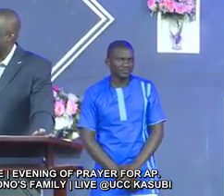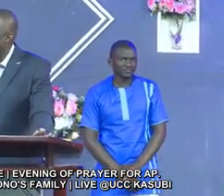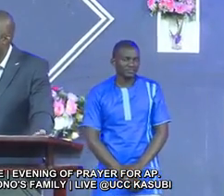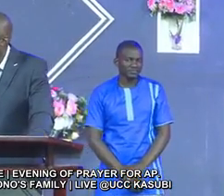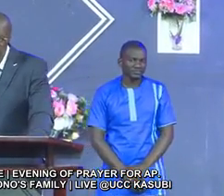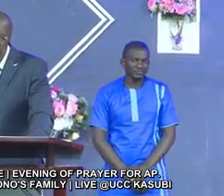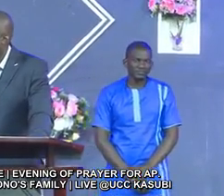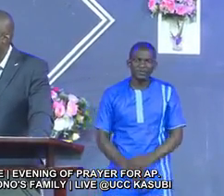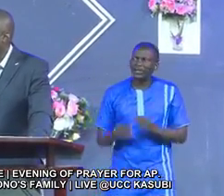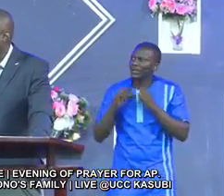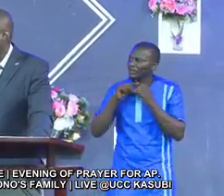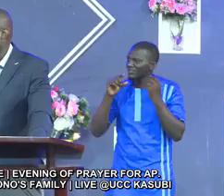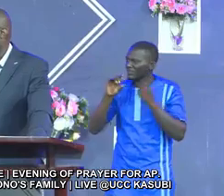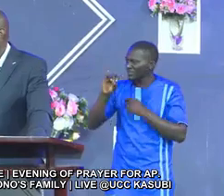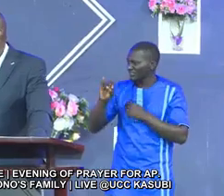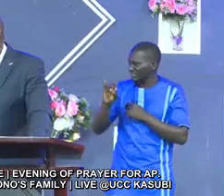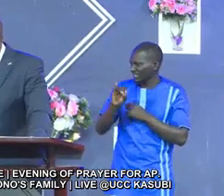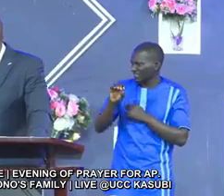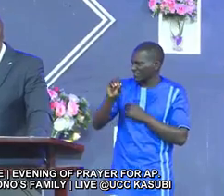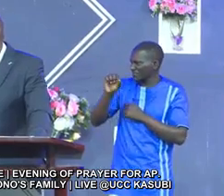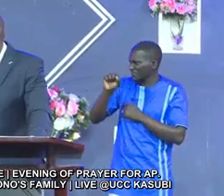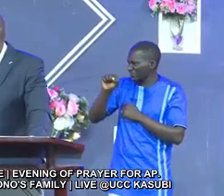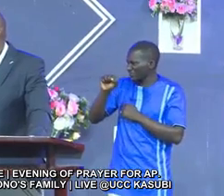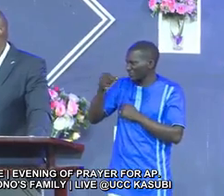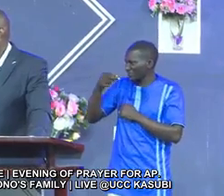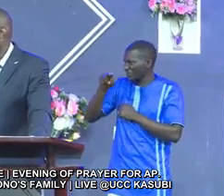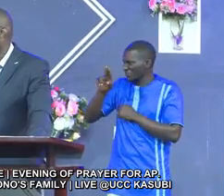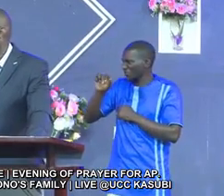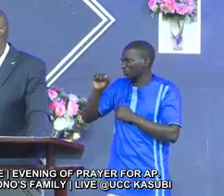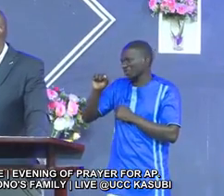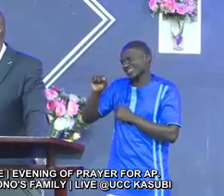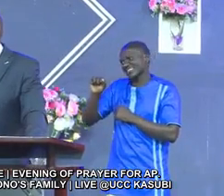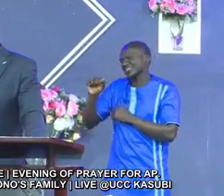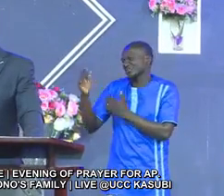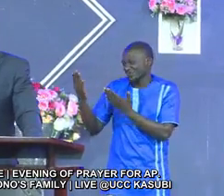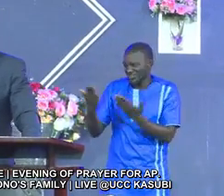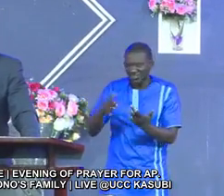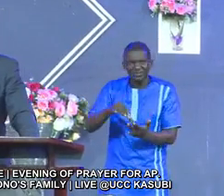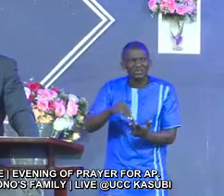ate musumba Joshua tukwaniriza mu ngeri ey'enjawulo